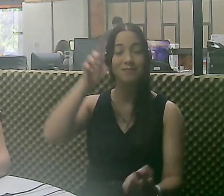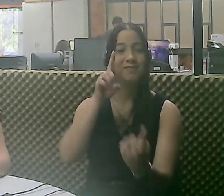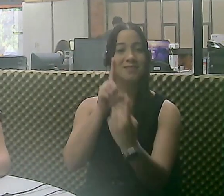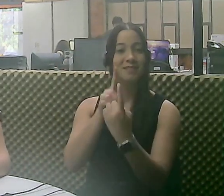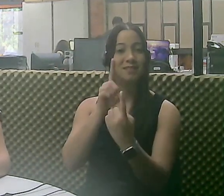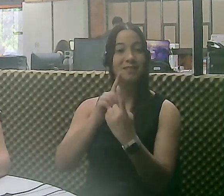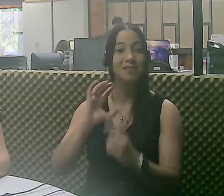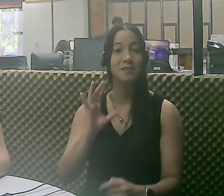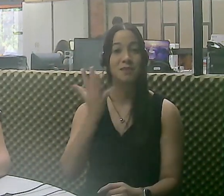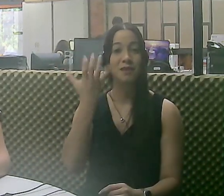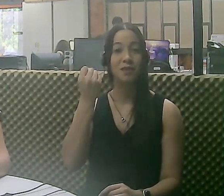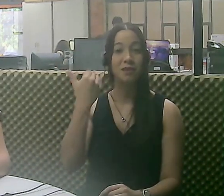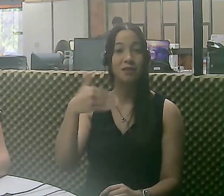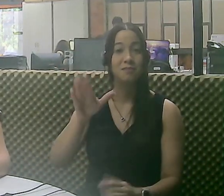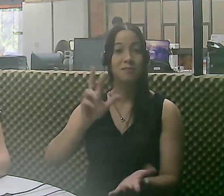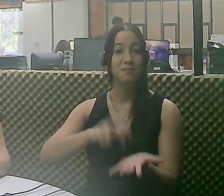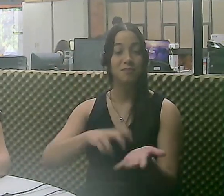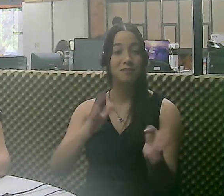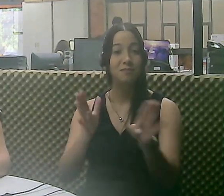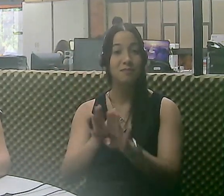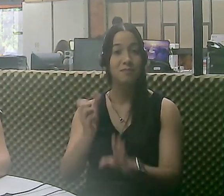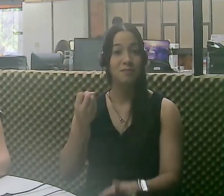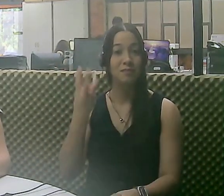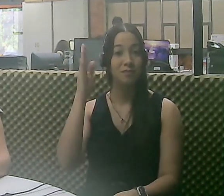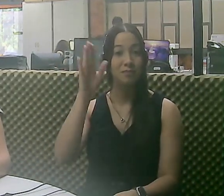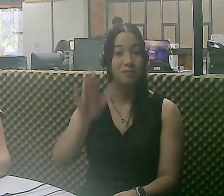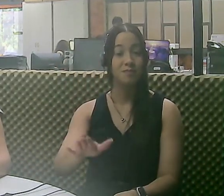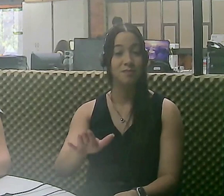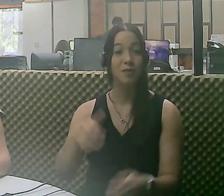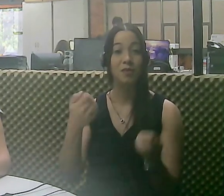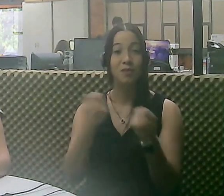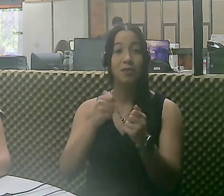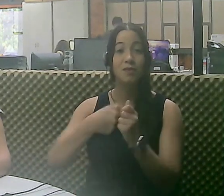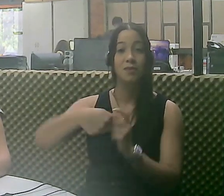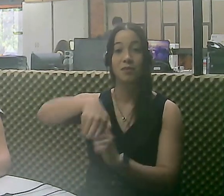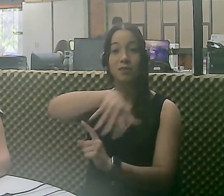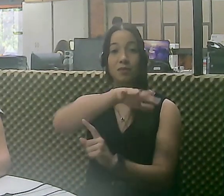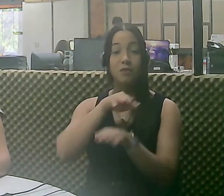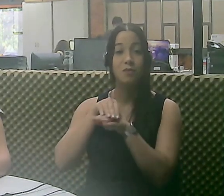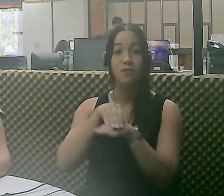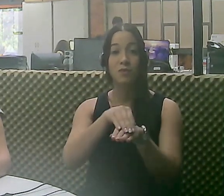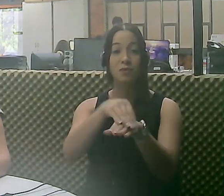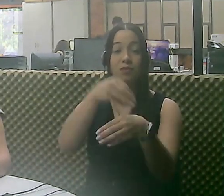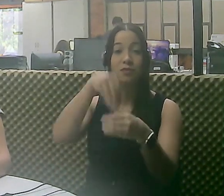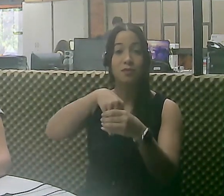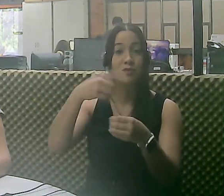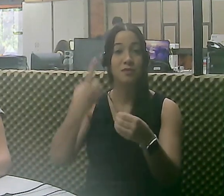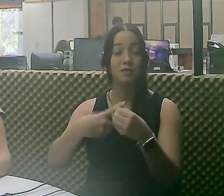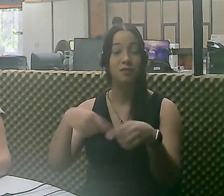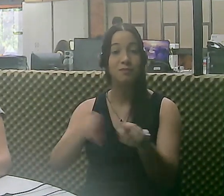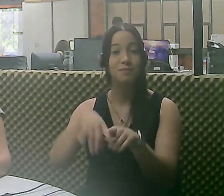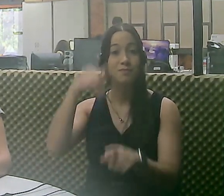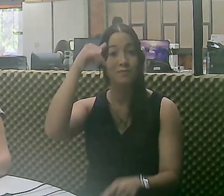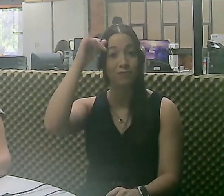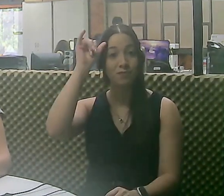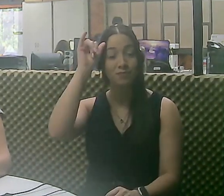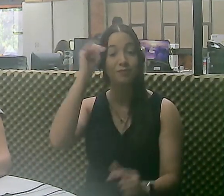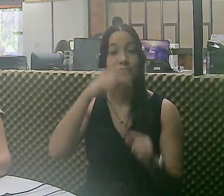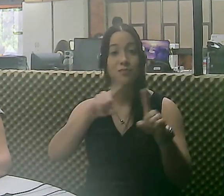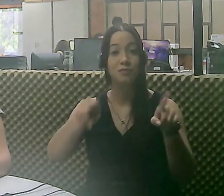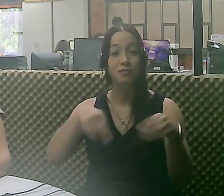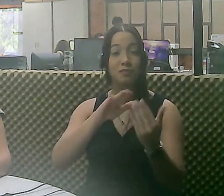atendimento acontece das 8h30 da manhã às 1 da tarde. O busão social percorre as zonas urbanas e rural,